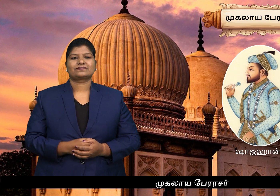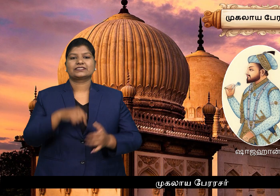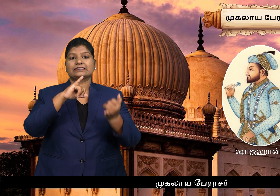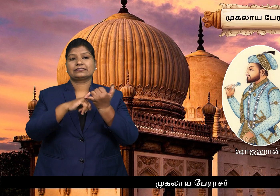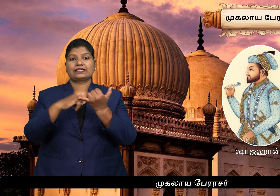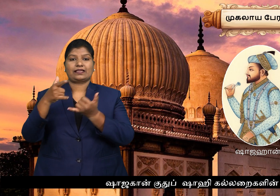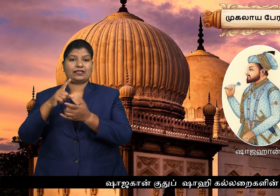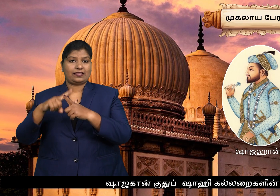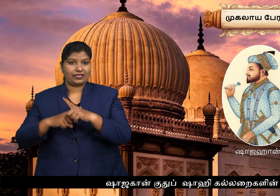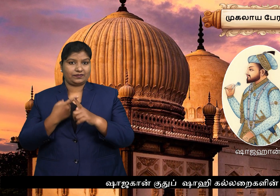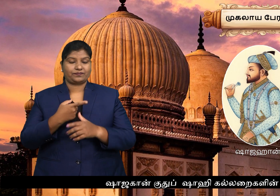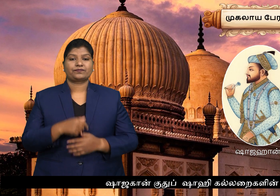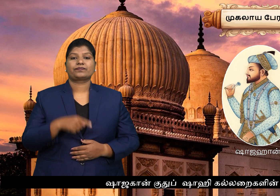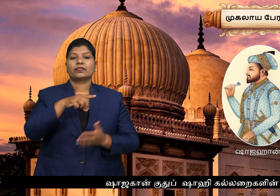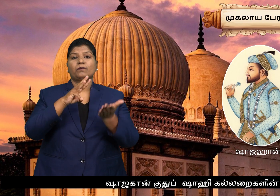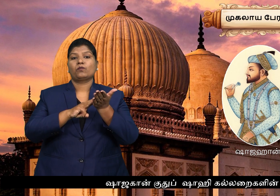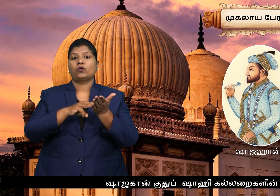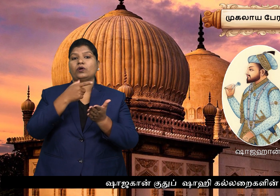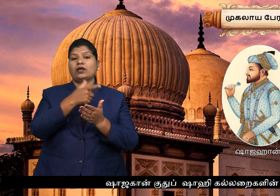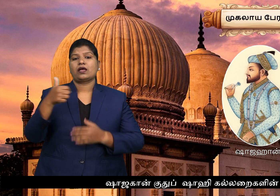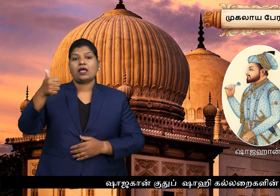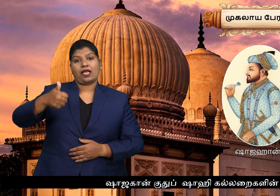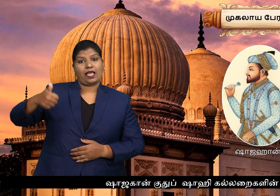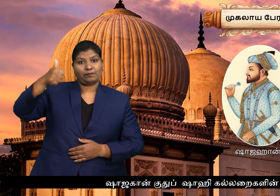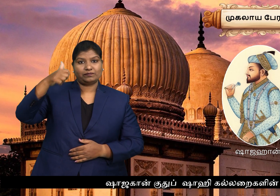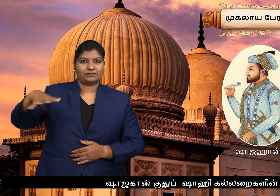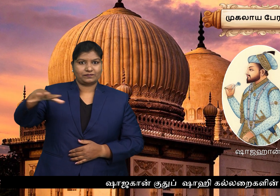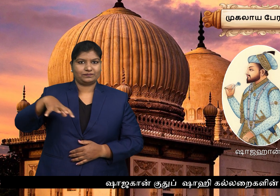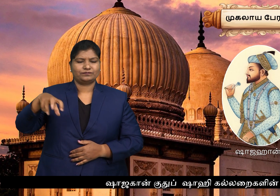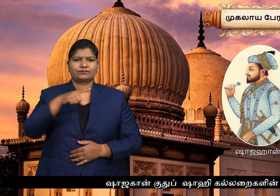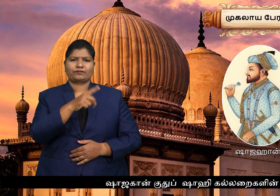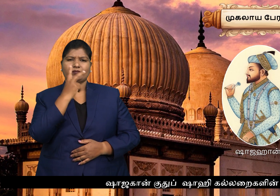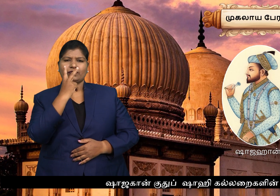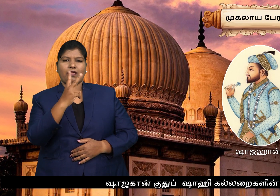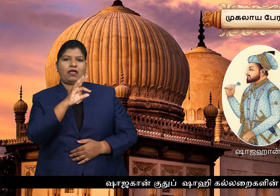முகலாய பேரரசர் ஷாஜகான் குதுப் ஷாஹி கல்லறைகளின்